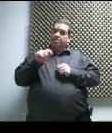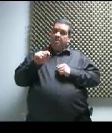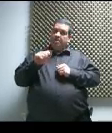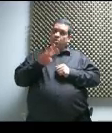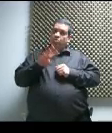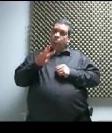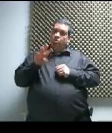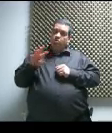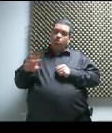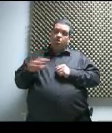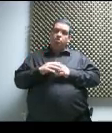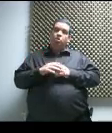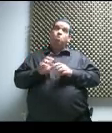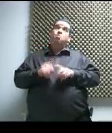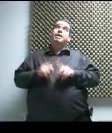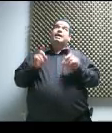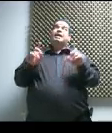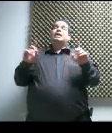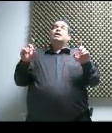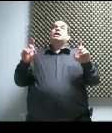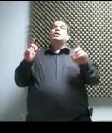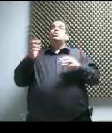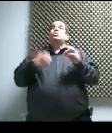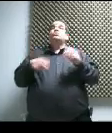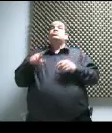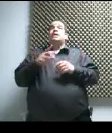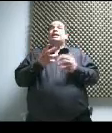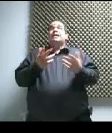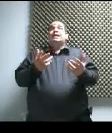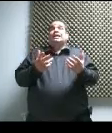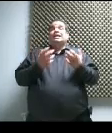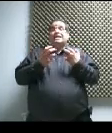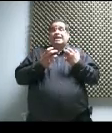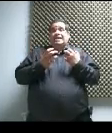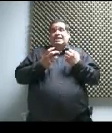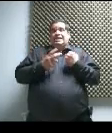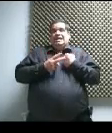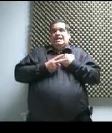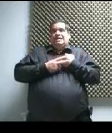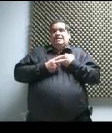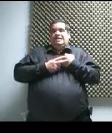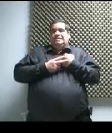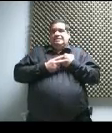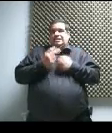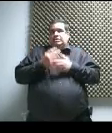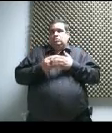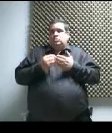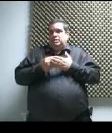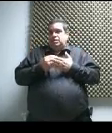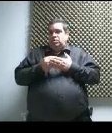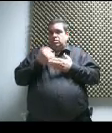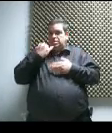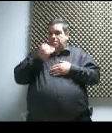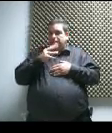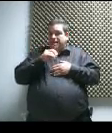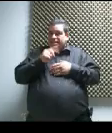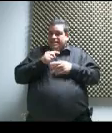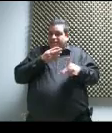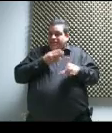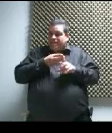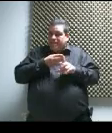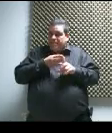-4444, pero si usted quiere ahorrarse unos poquitos de chavito, usted llame a Andanza directamente,